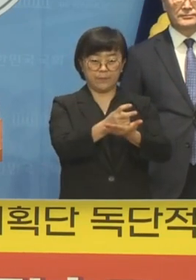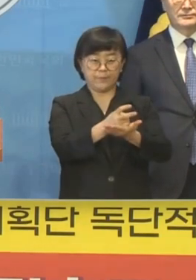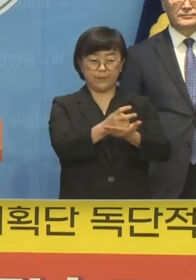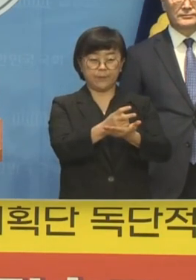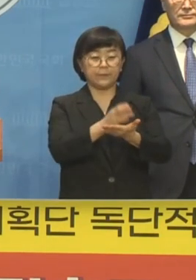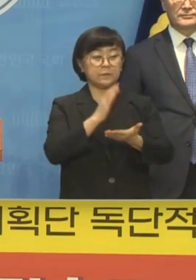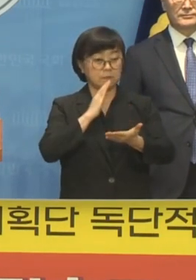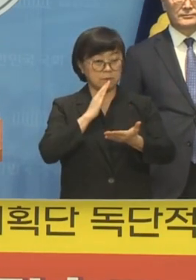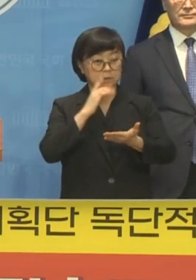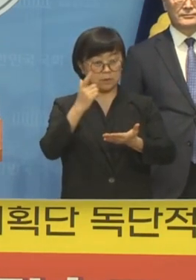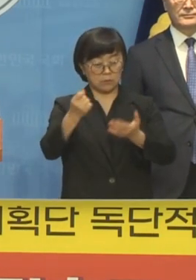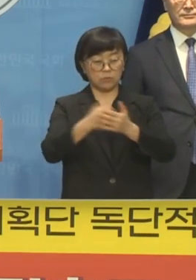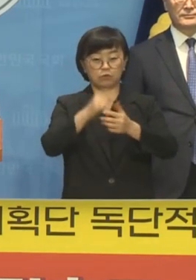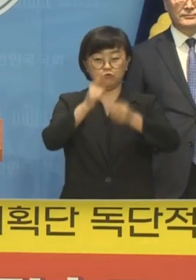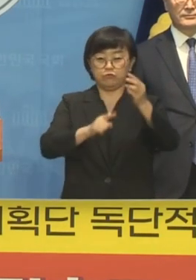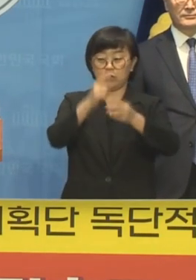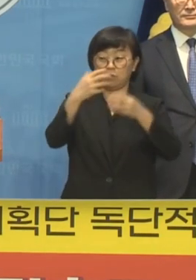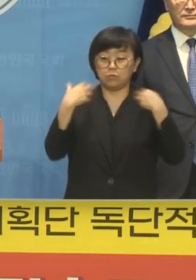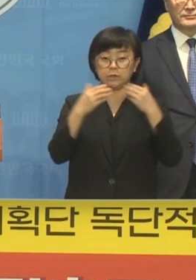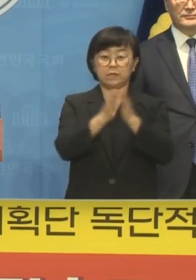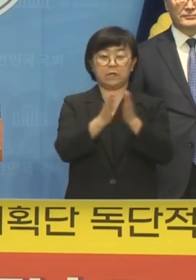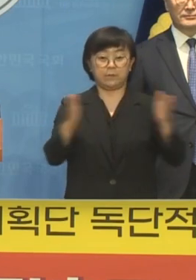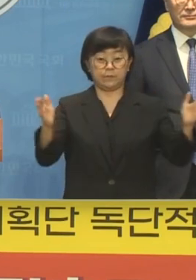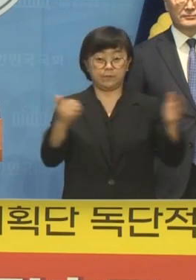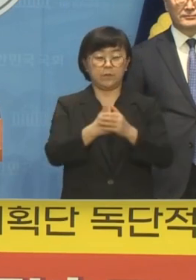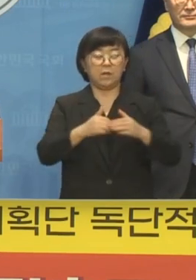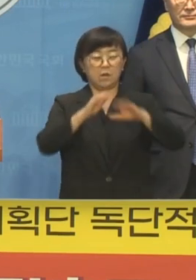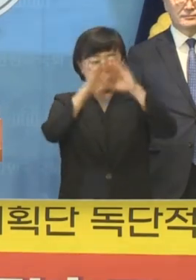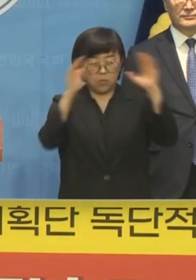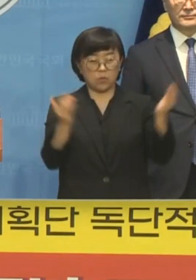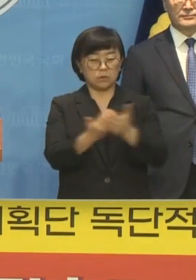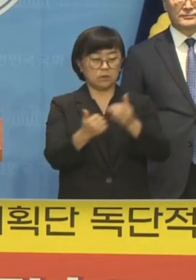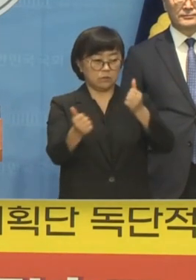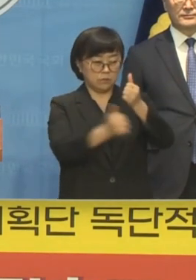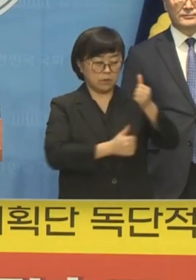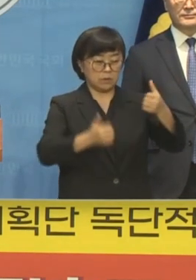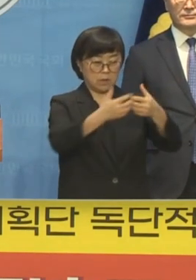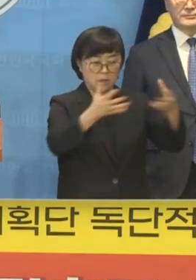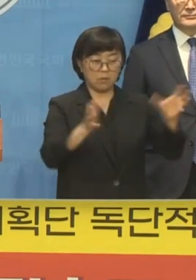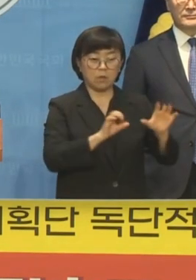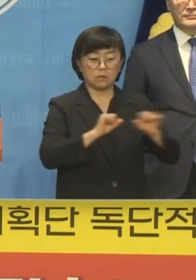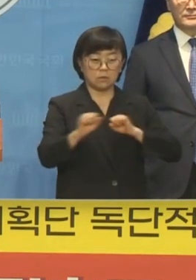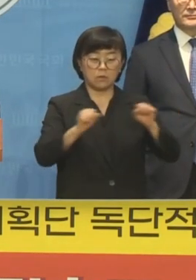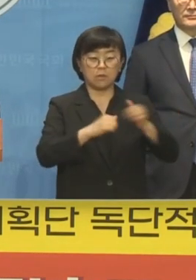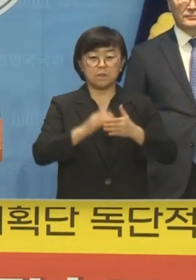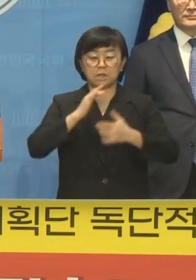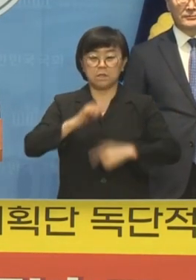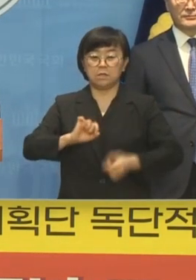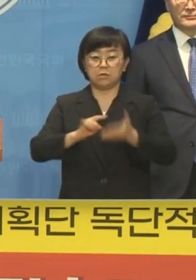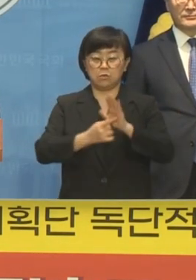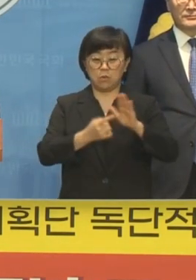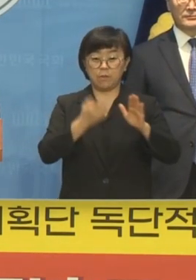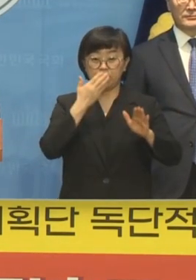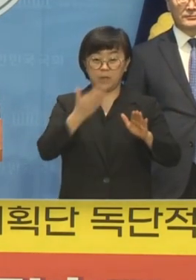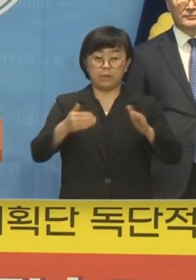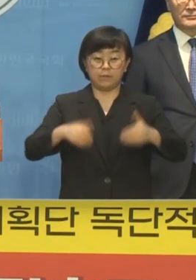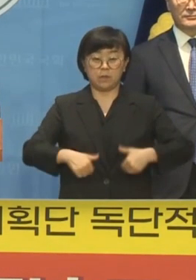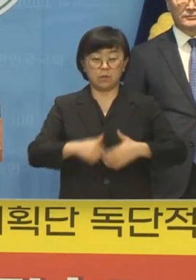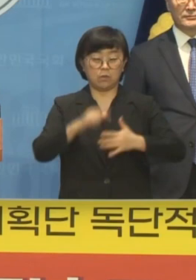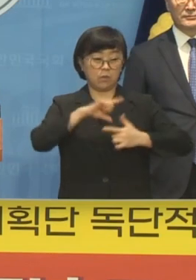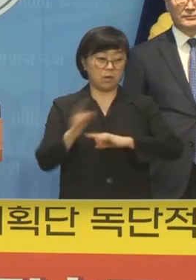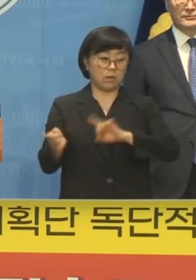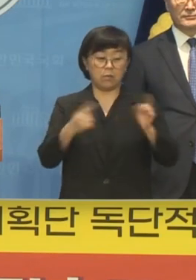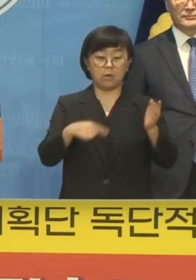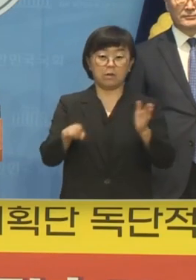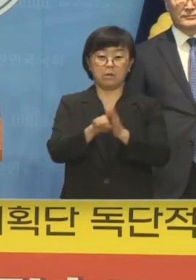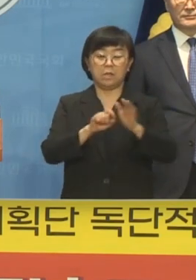특별법임에도 불구하고 윤석열 정부 들어서 모든 위원회 활동을 포함한 진실을 규명하고 명예를 회복하기